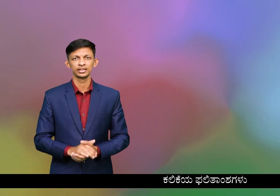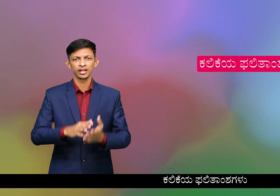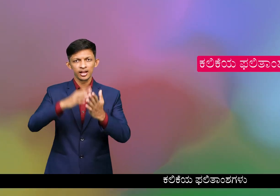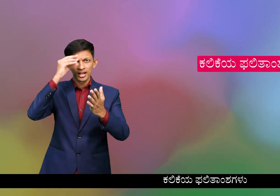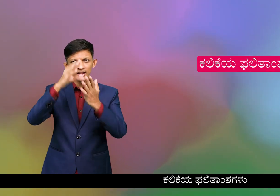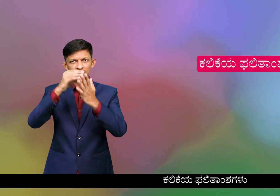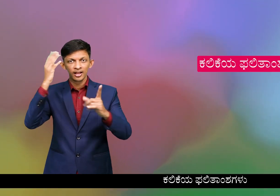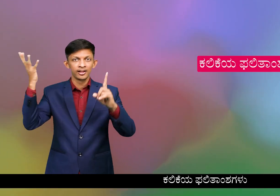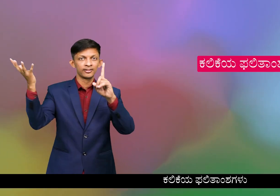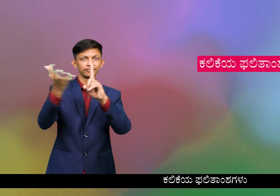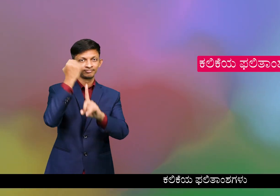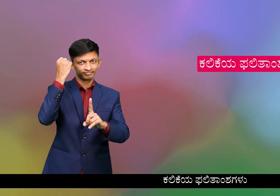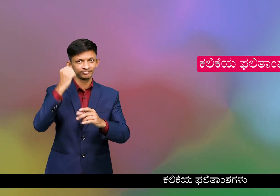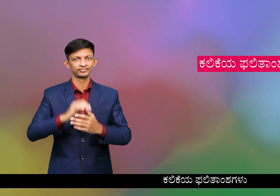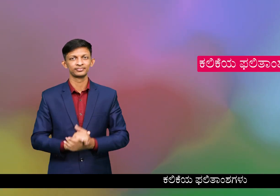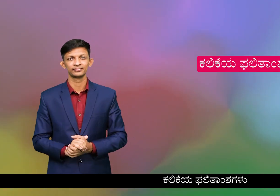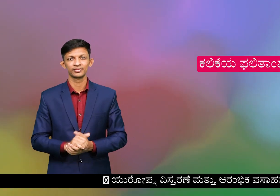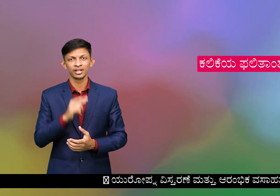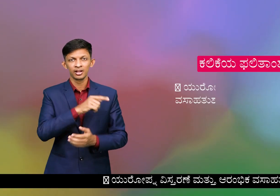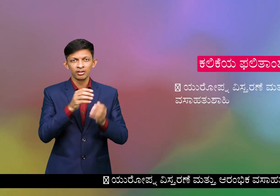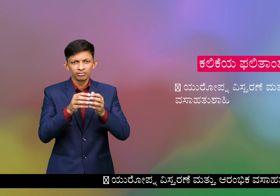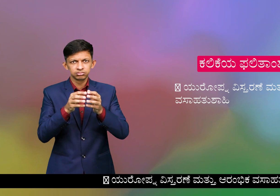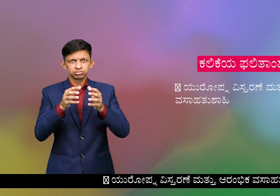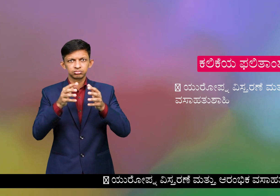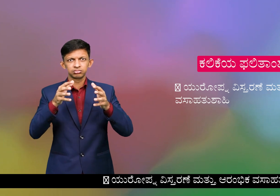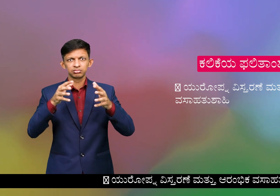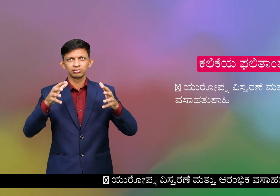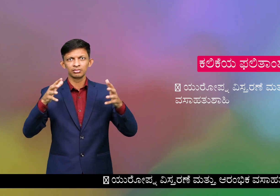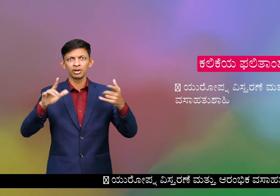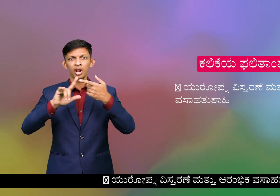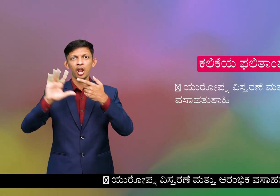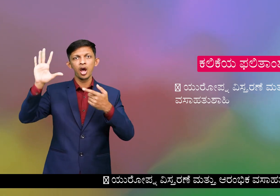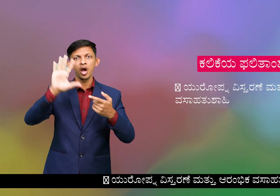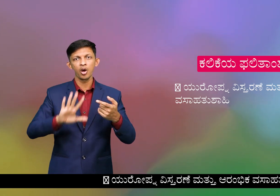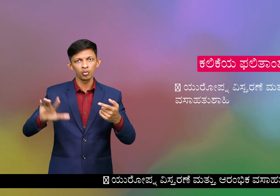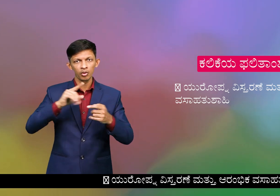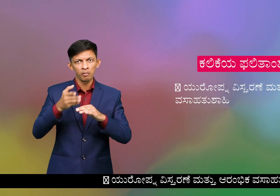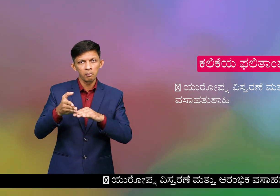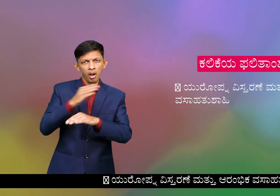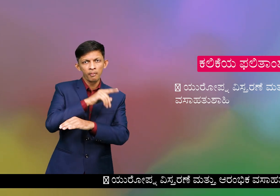ಕಲಿಕೆಯ ಫಲಿತಾಂಶಗಳು: ಯುರೋಪ್ನ ವಿಸ್ತರಣೆ ಮತ್ತು ಆರಂಭಿಕ ವಸಾಹತುಶಾಹಿ.